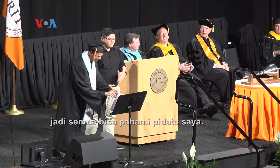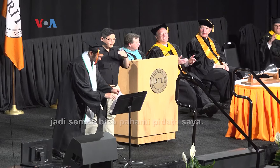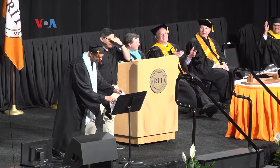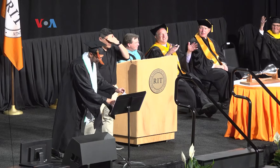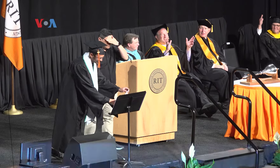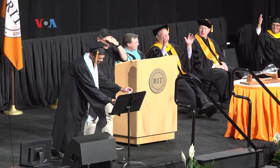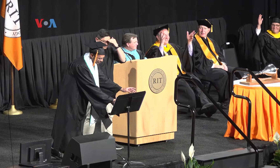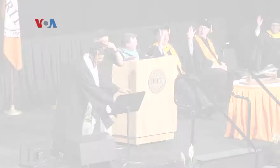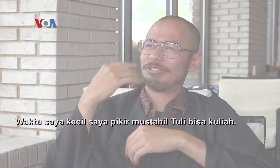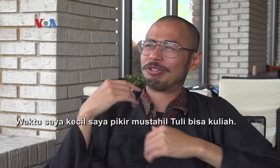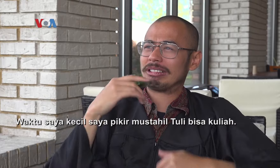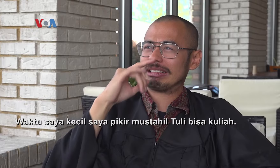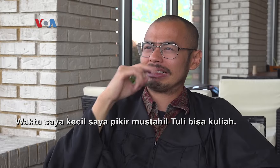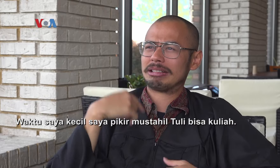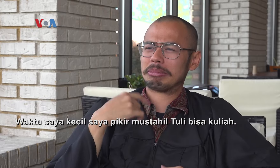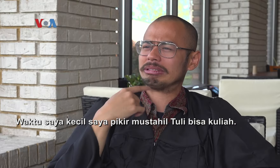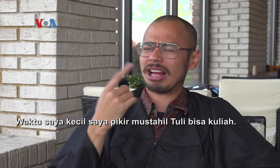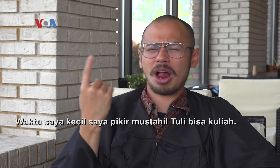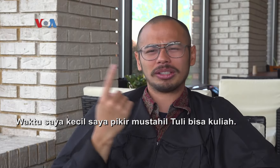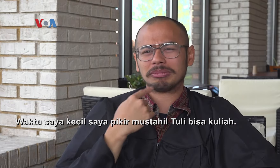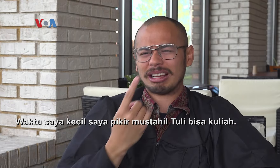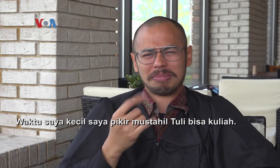be included.